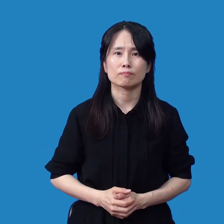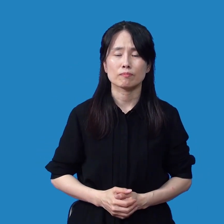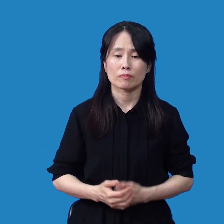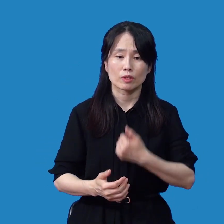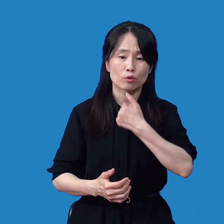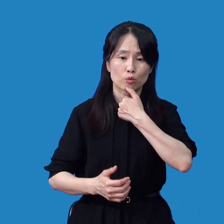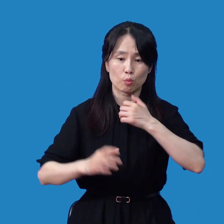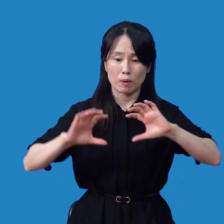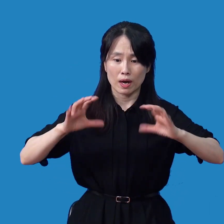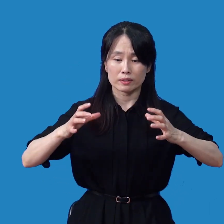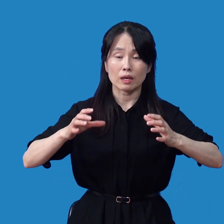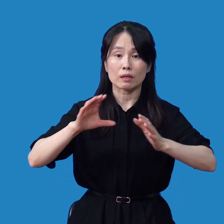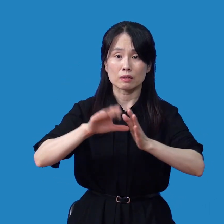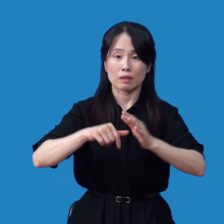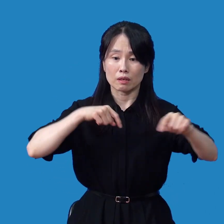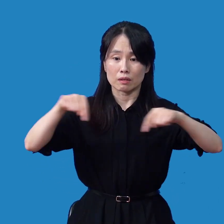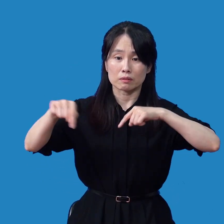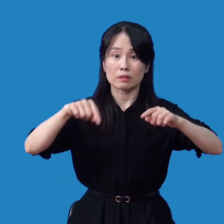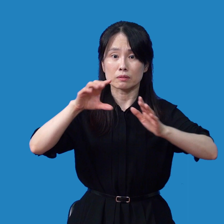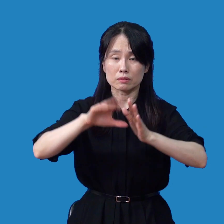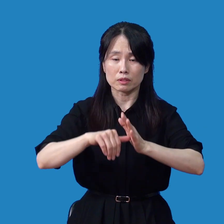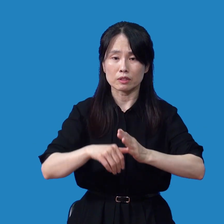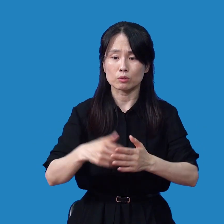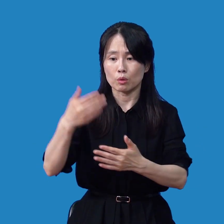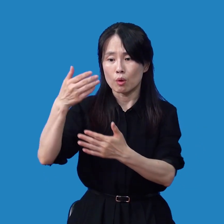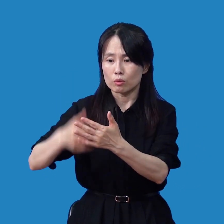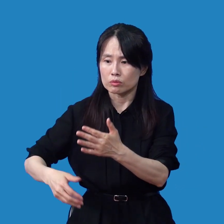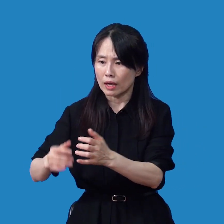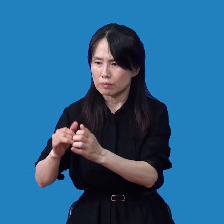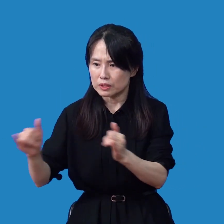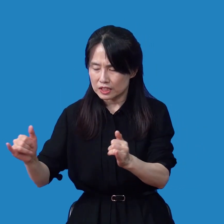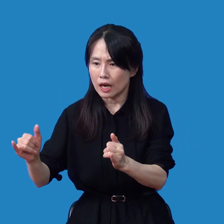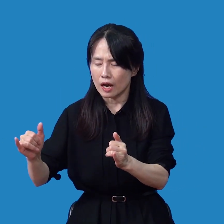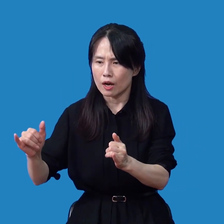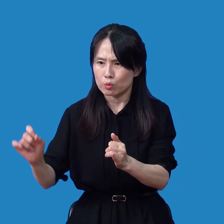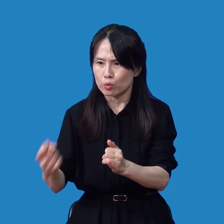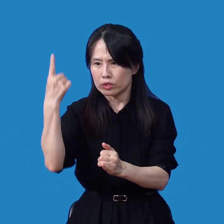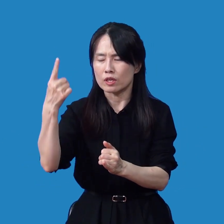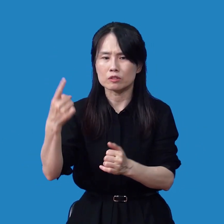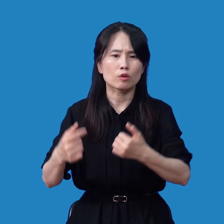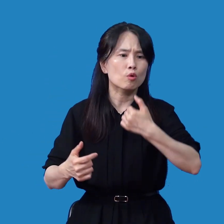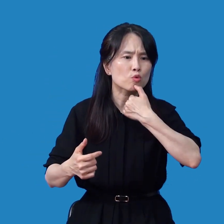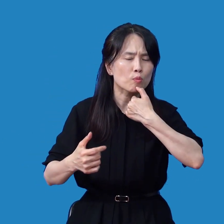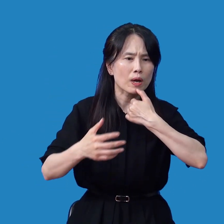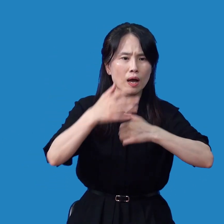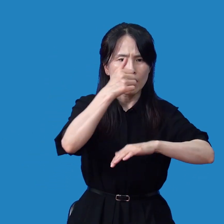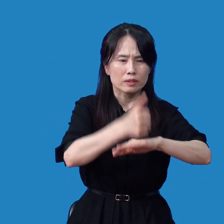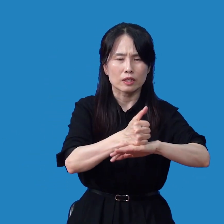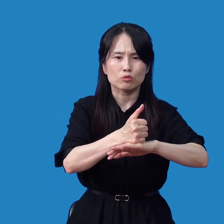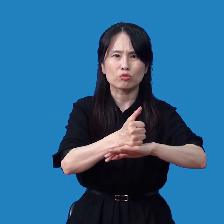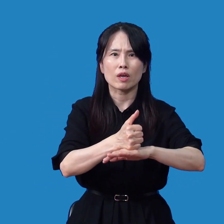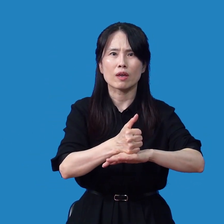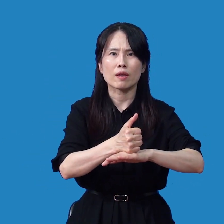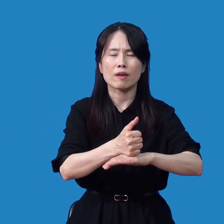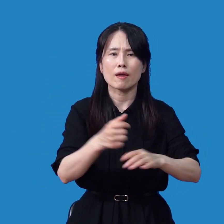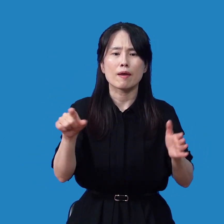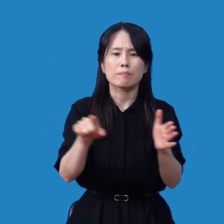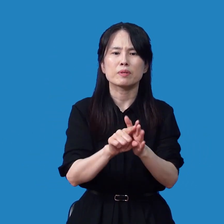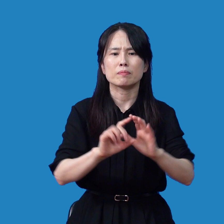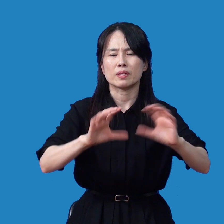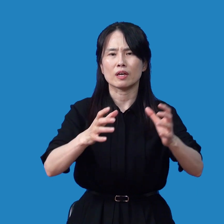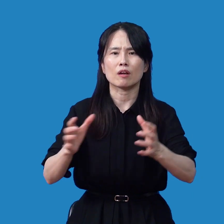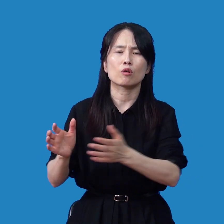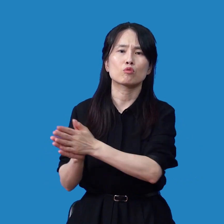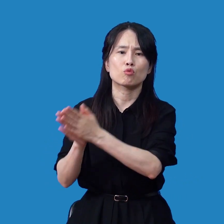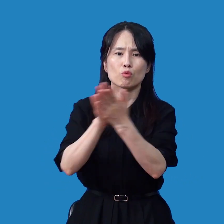로마 제국 시대에도 얼마 안 되는 그 남은 자들이 로마를 복음으로 정복했습니다. 중세